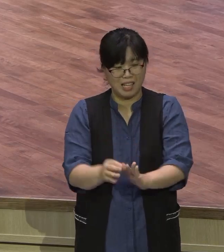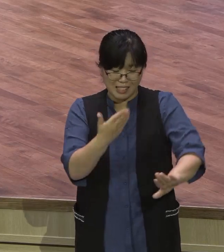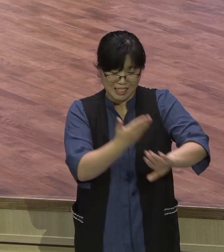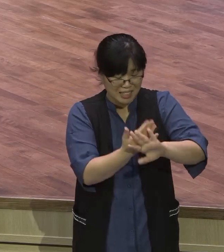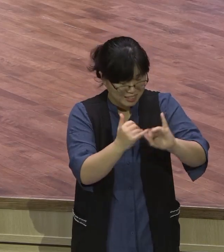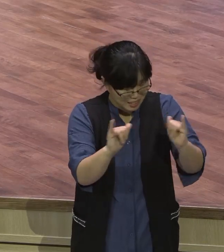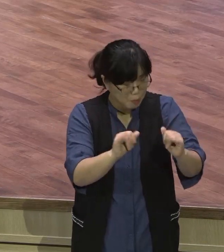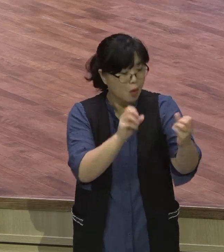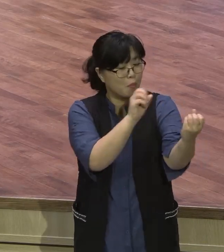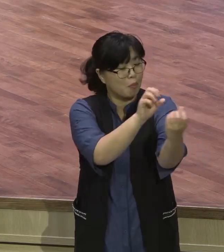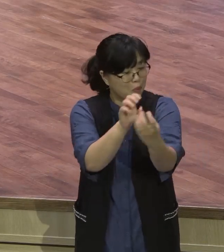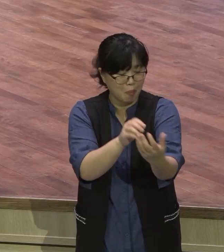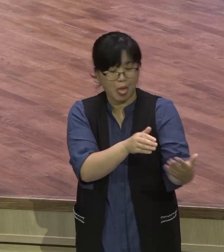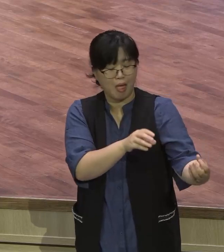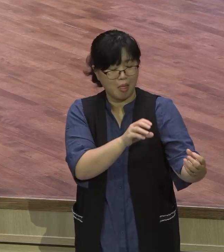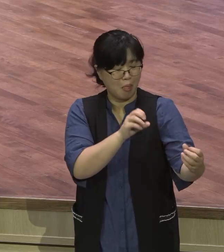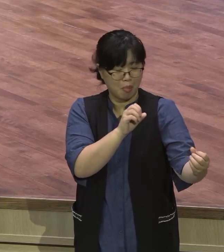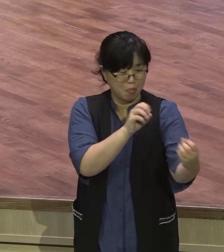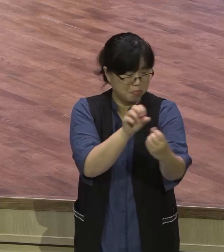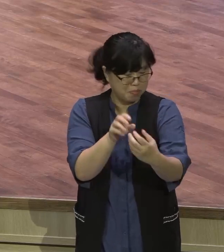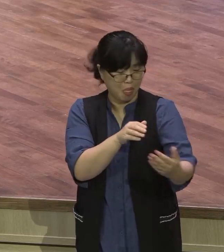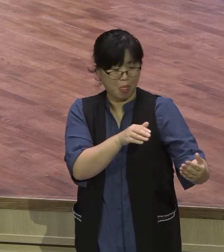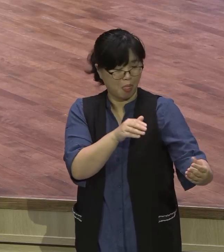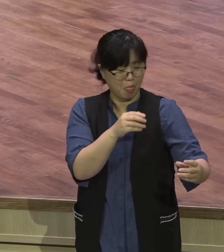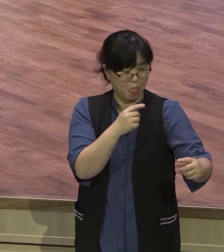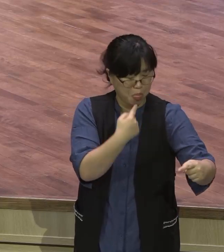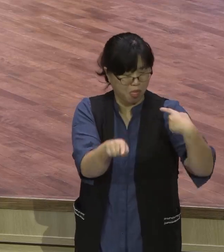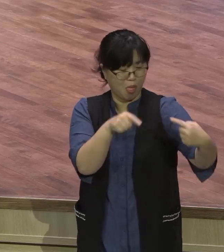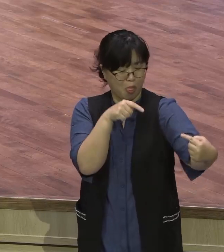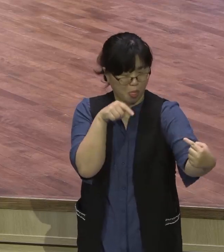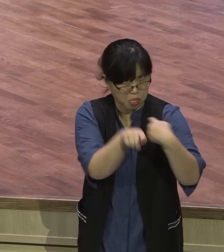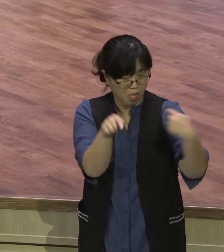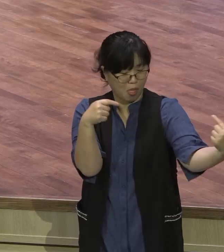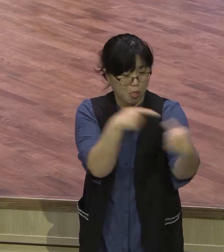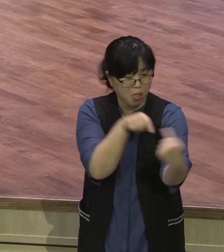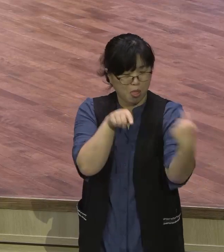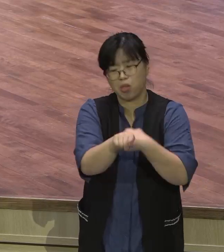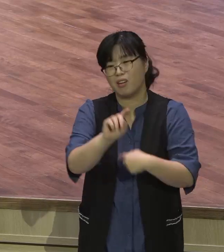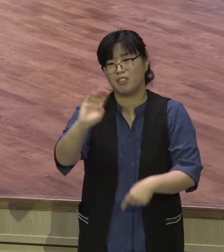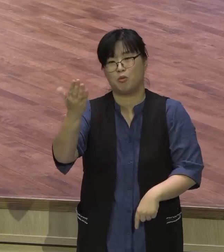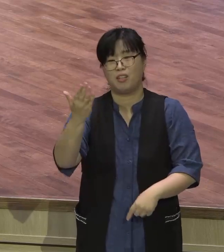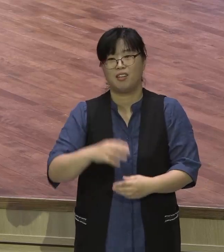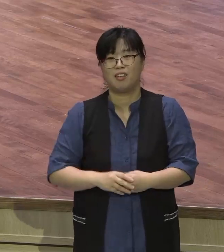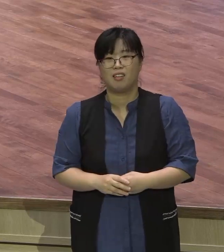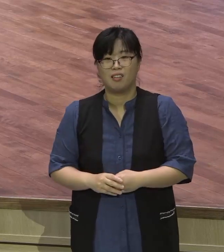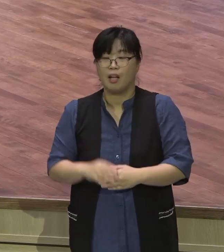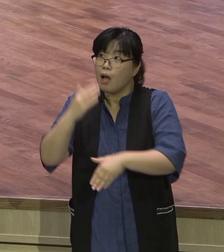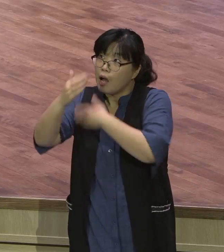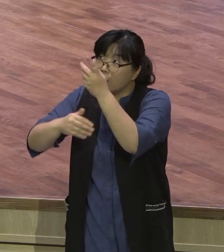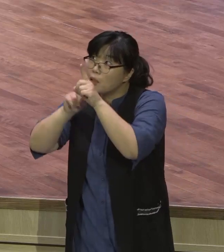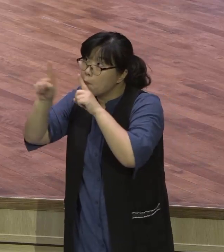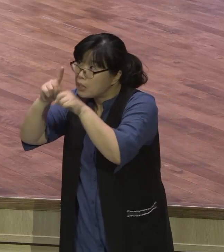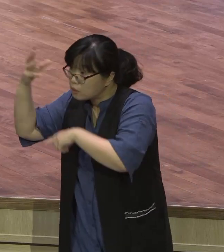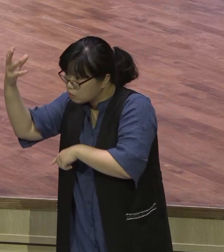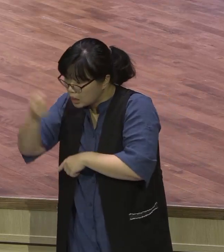서로 나누는데 이 성대의 교자가 전부 받은 은혜의 말씀을 나누는 건데 말씀이 없으면 포럼이 안 되잖아요